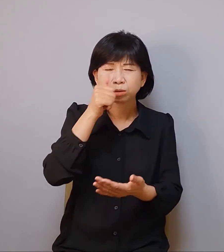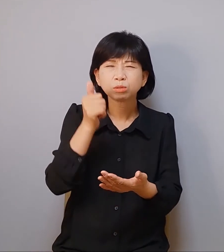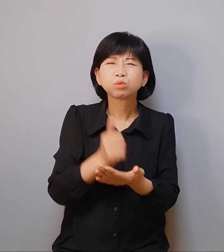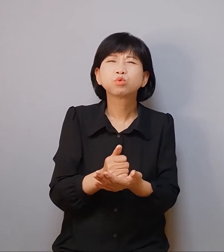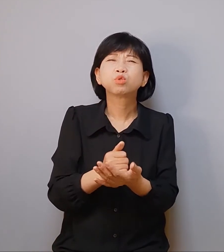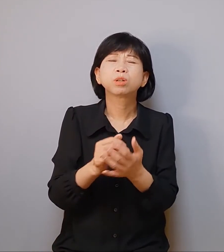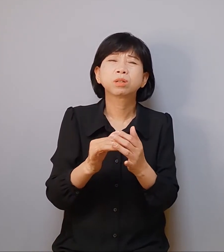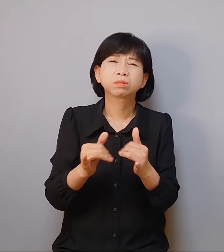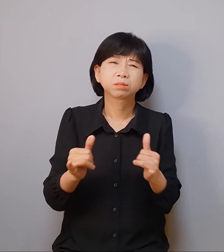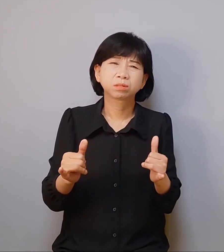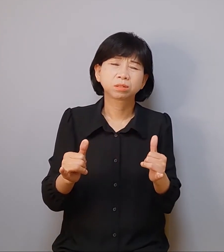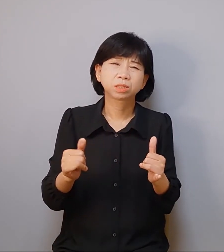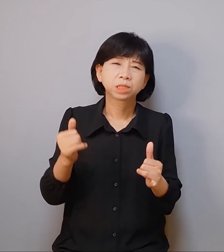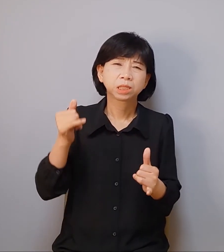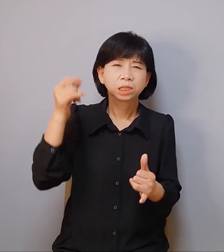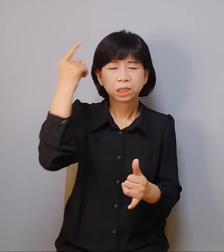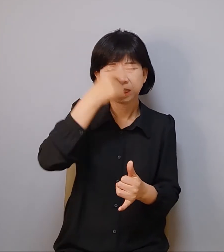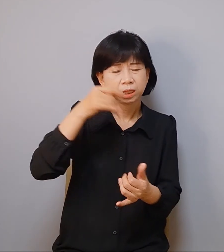아무것도 아닌 존재구나.